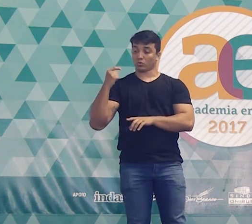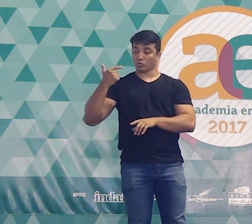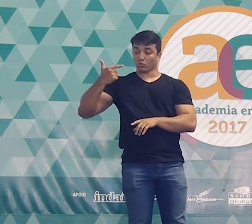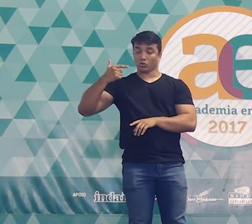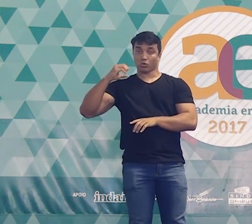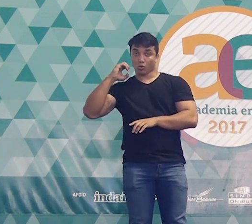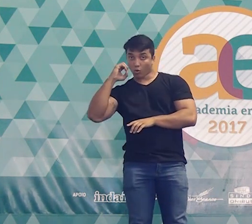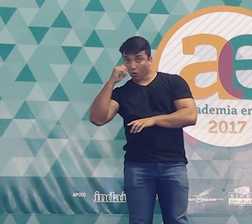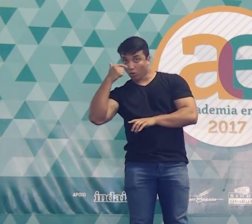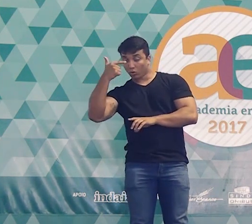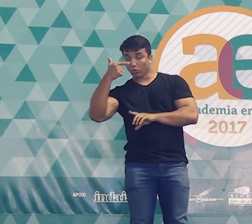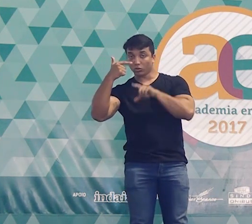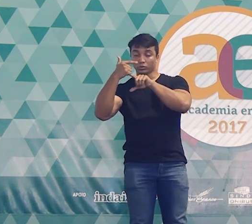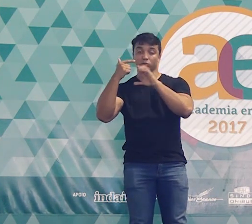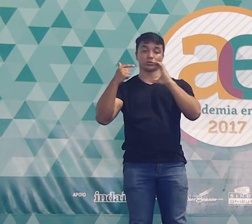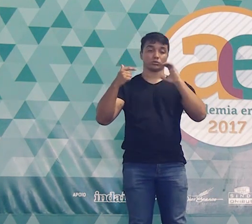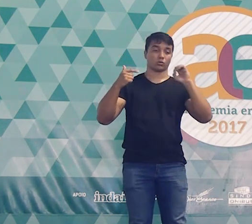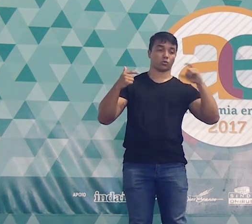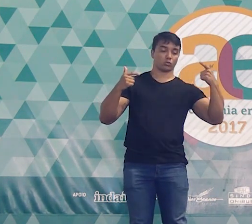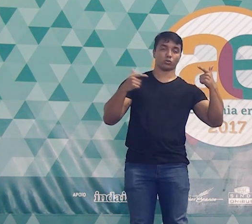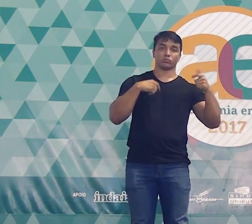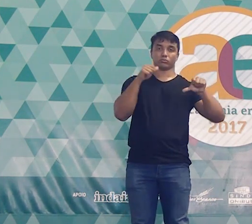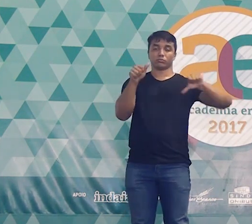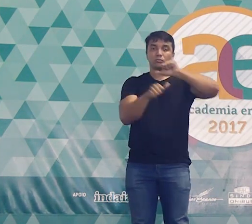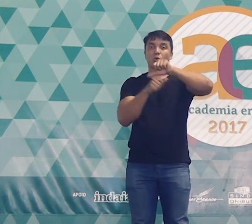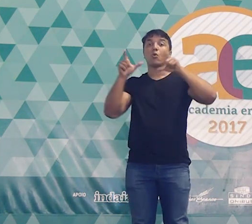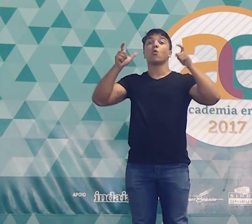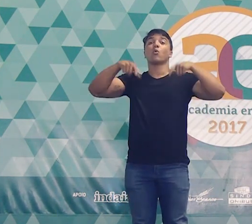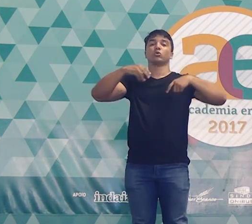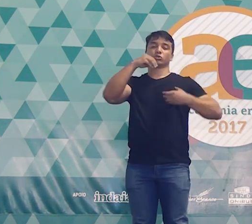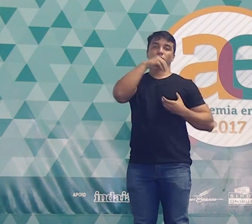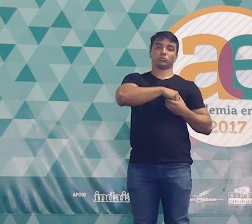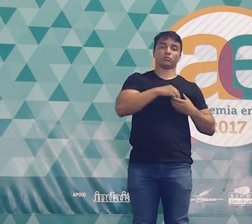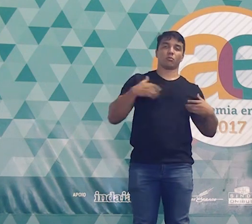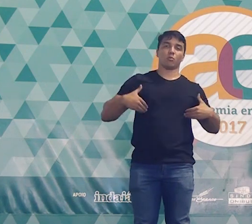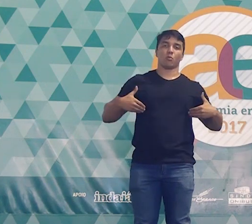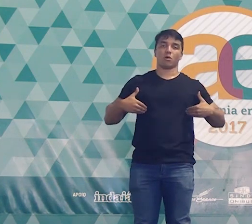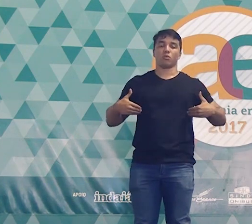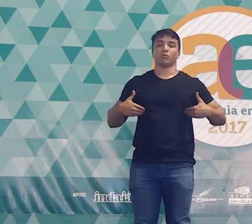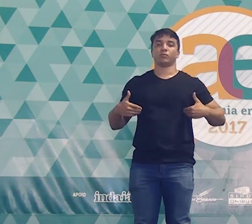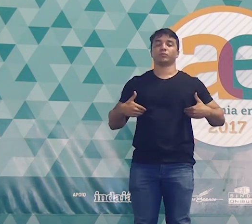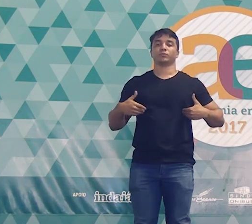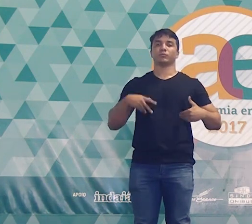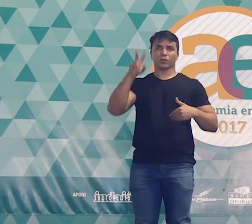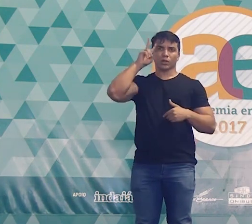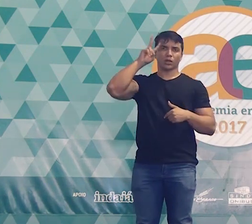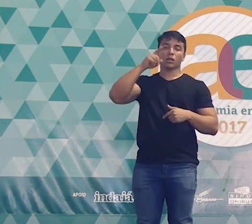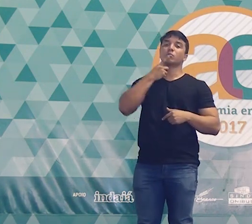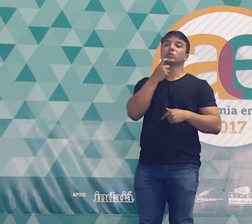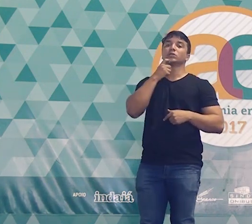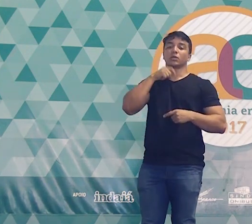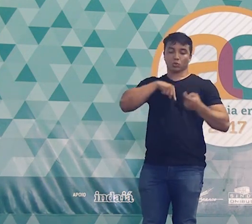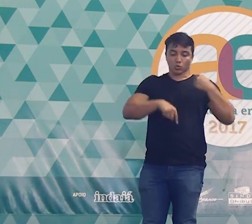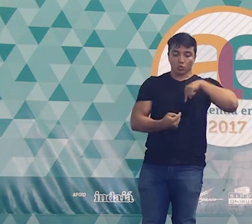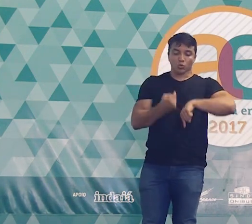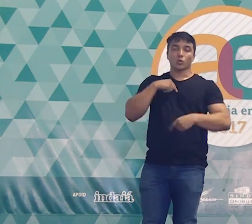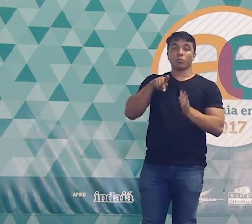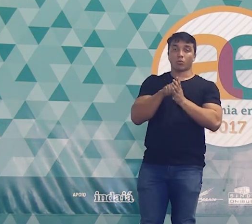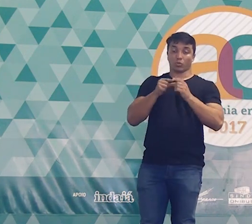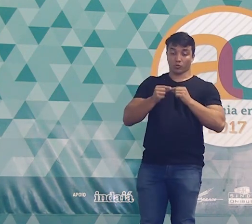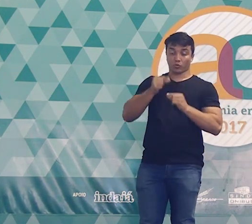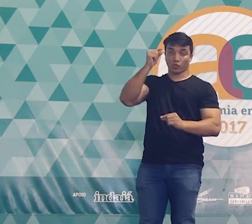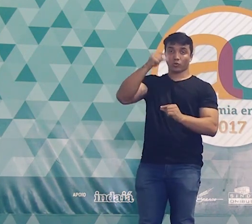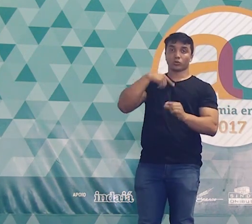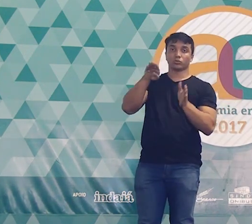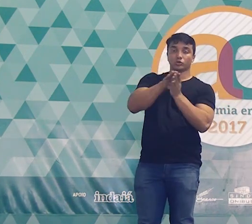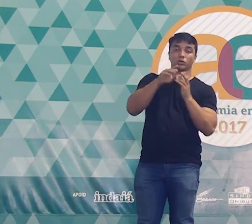de CO2 pelo oxigênio que acontece no pulmão. Então, você lembra que o sangue venoso, o sangue rico em gás carbônico,